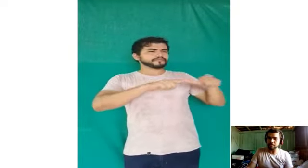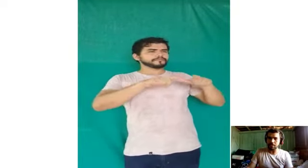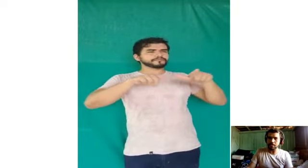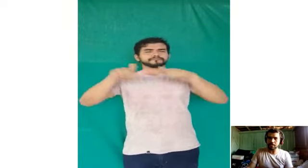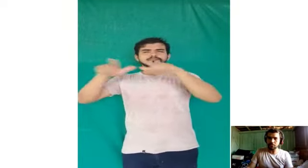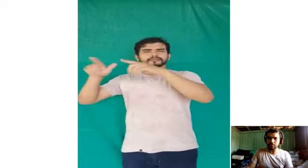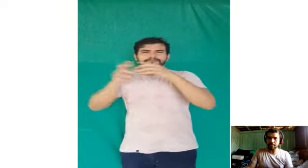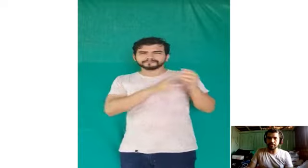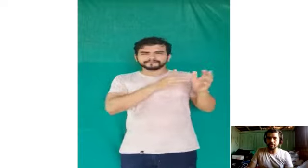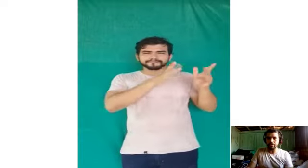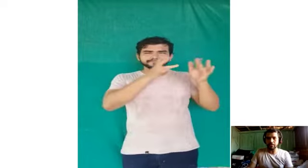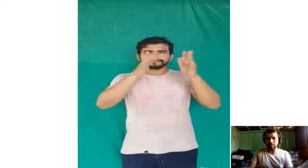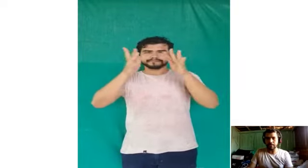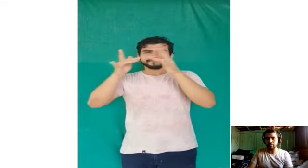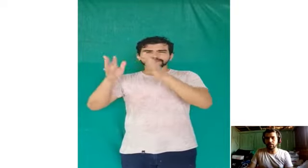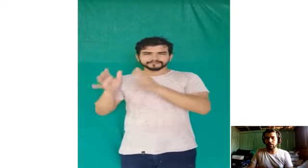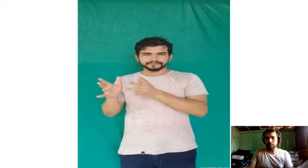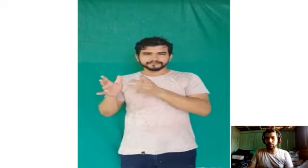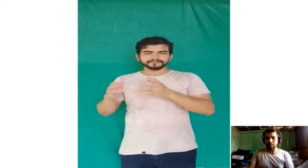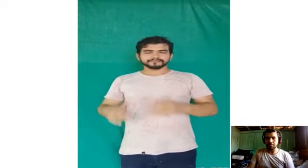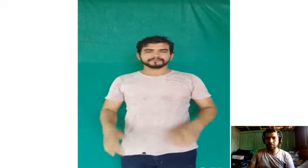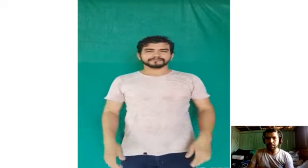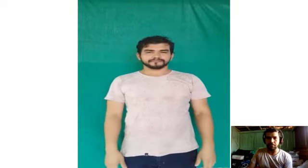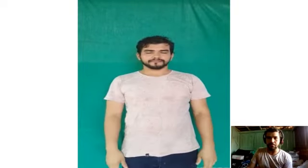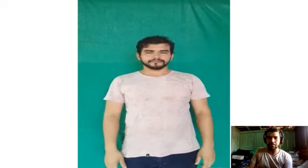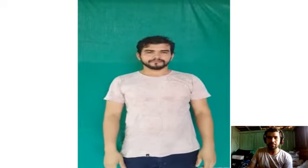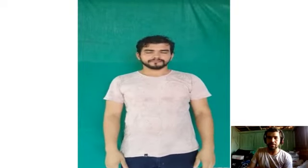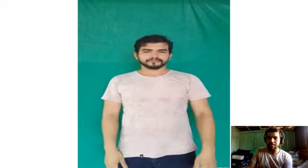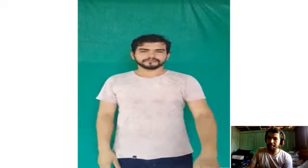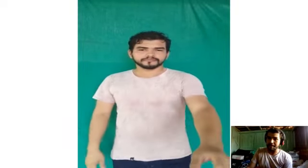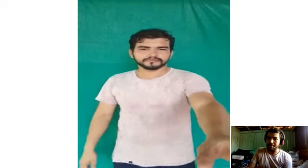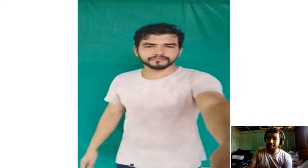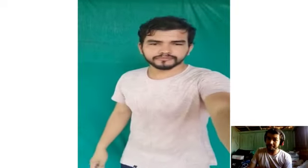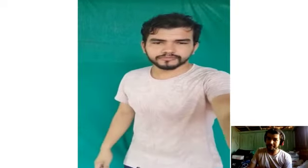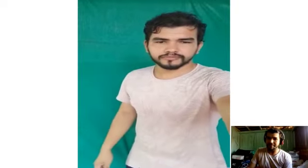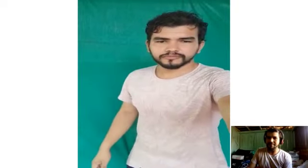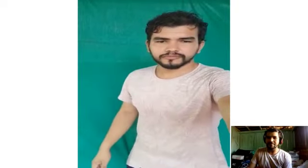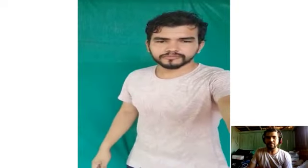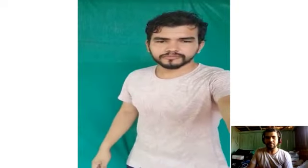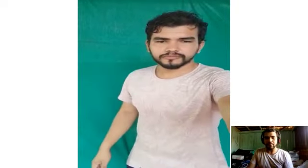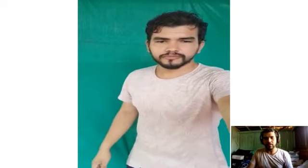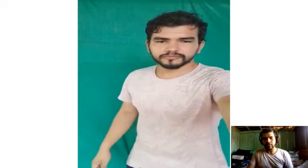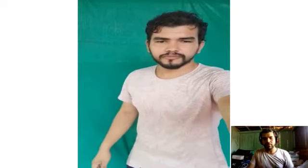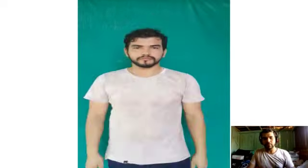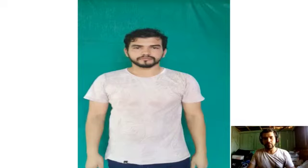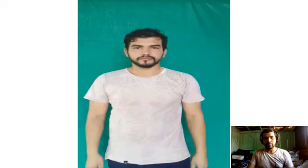seja, escrever tudo em relação ao trabalho durante o período de trabalho.